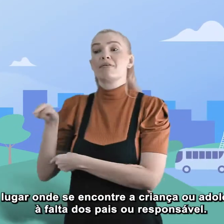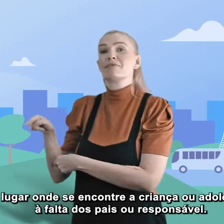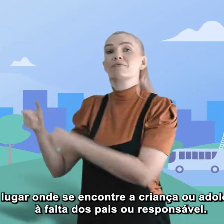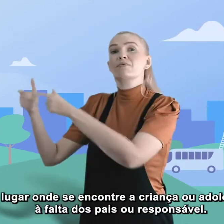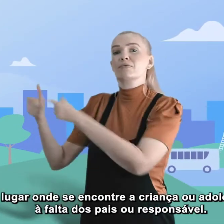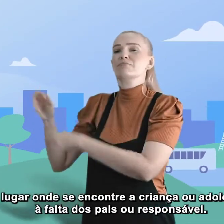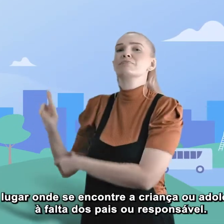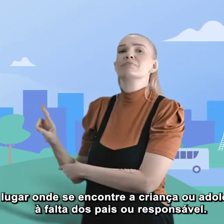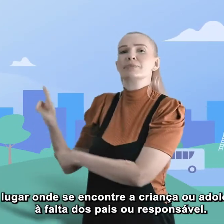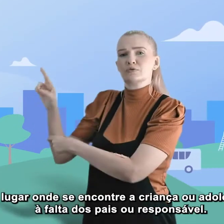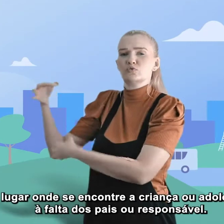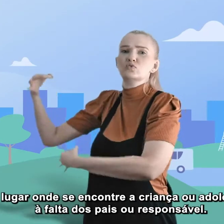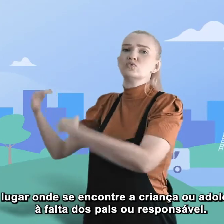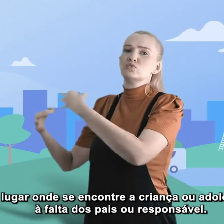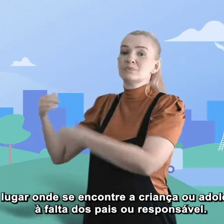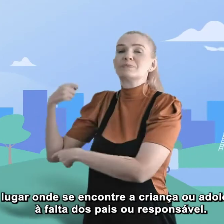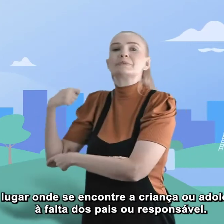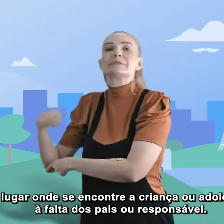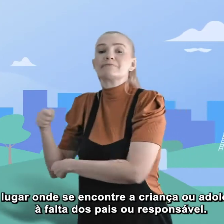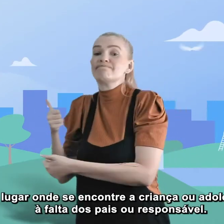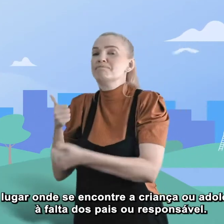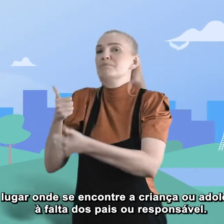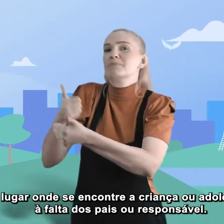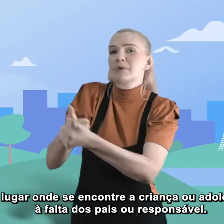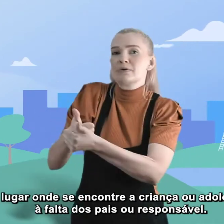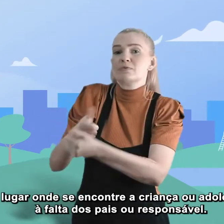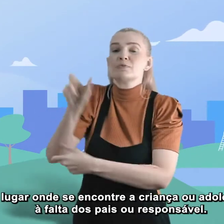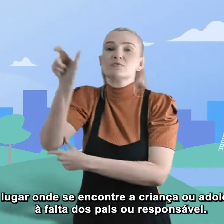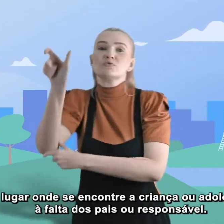dos pais ou responsável.